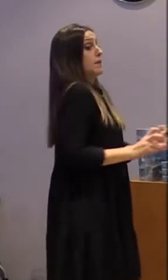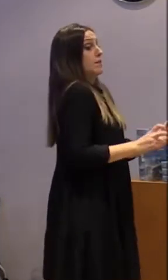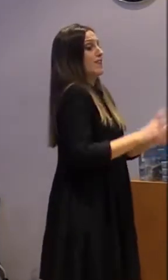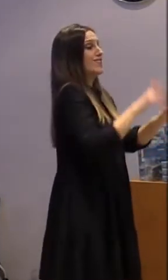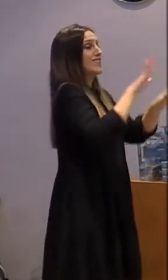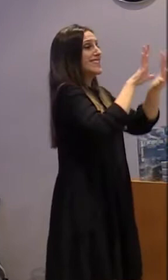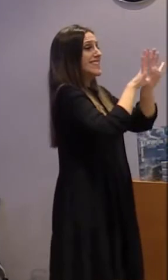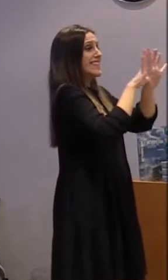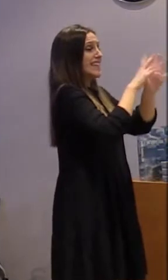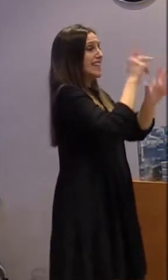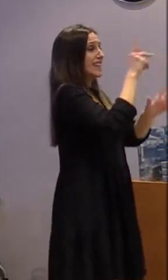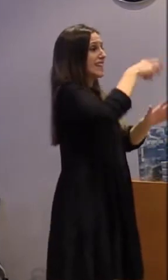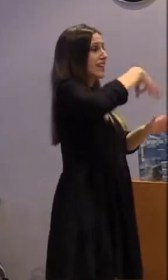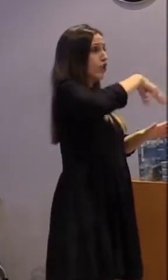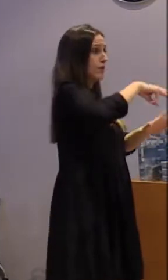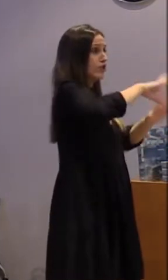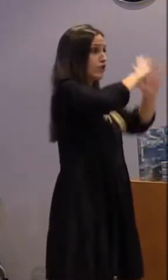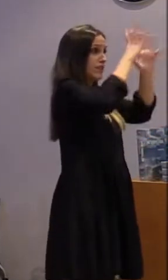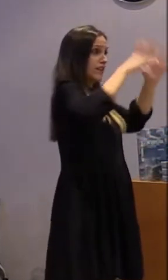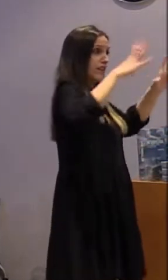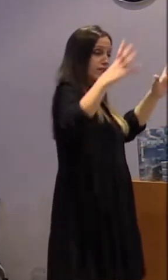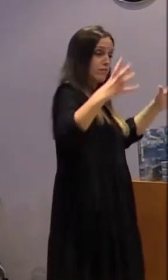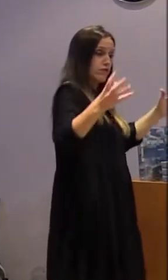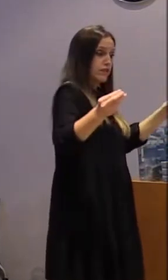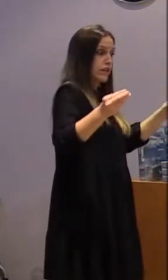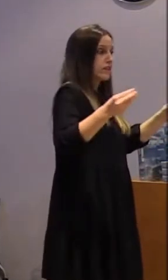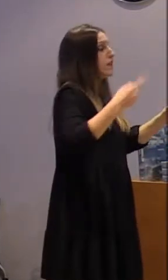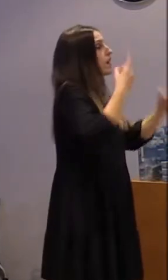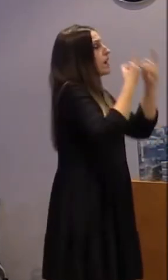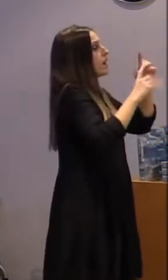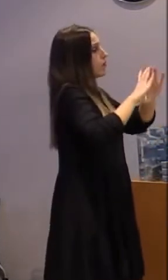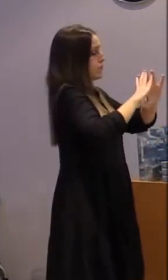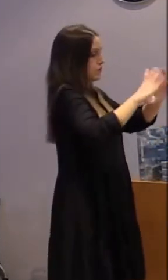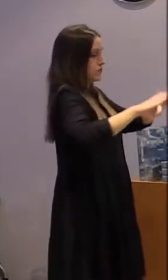nubes que están siempre aquí, en la parte cercana a la superficie terrestre, nubes bajas,